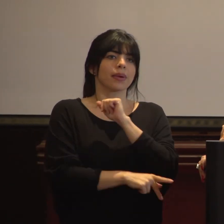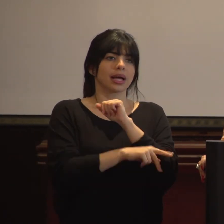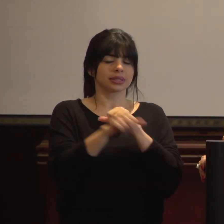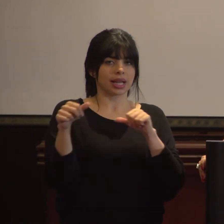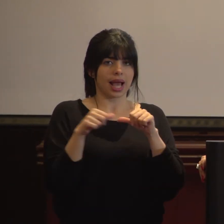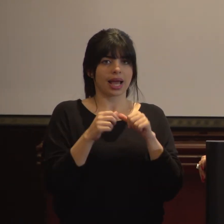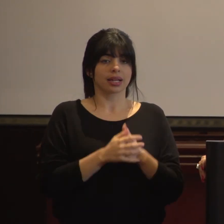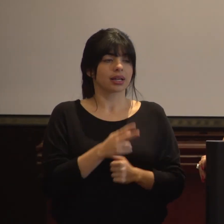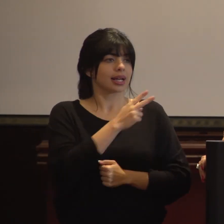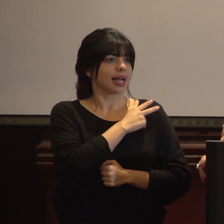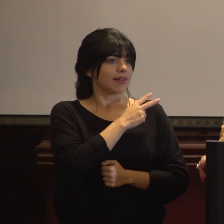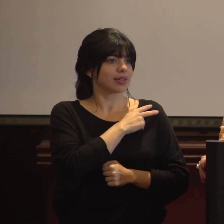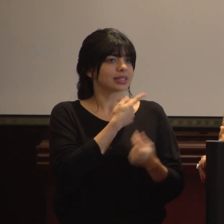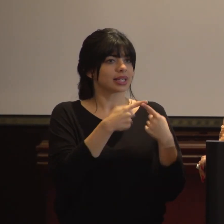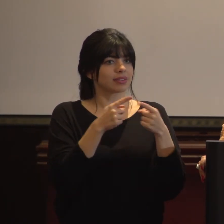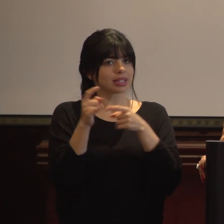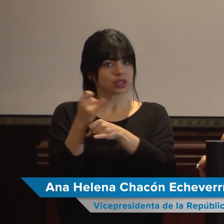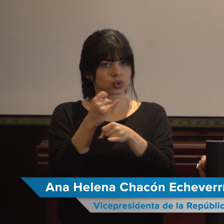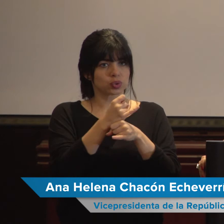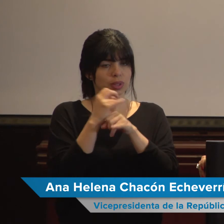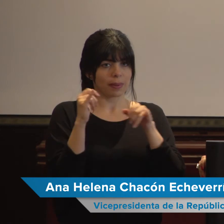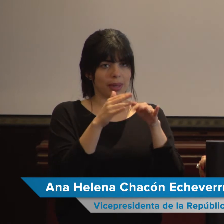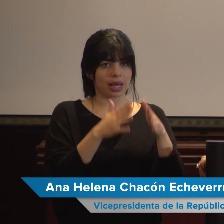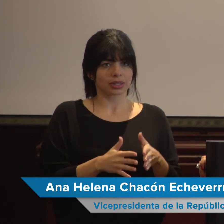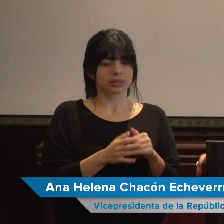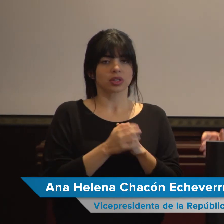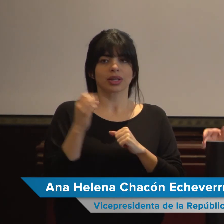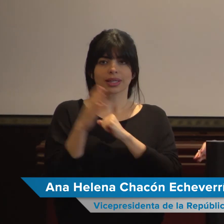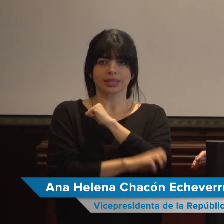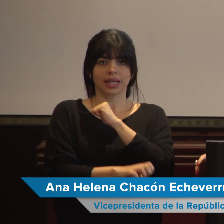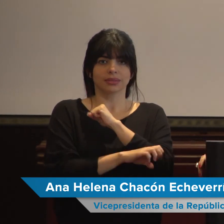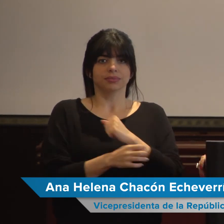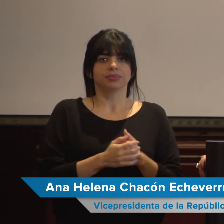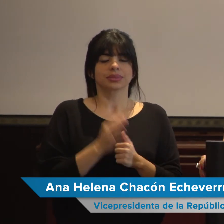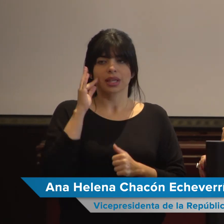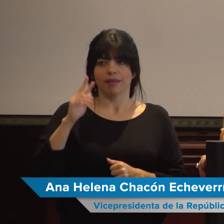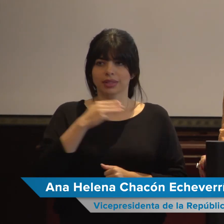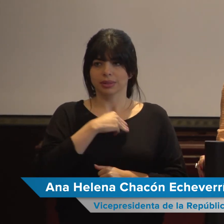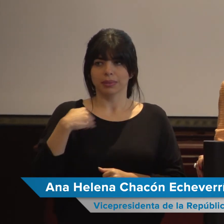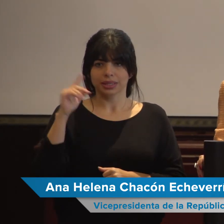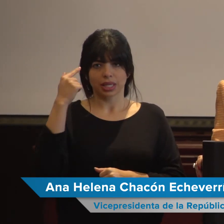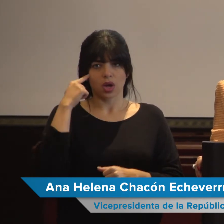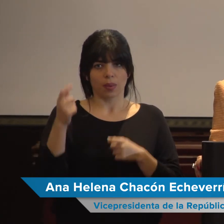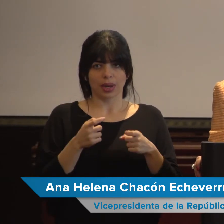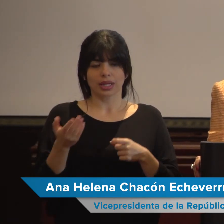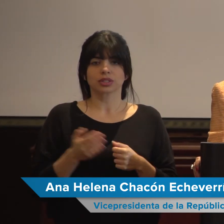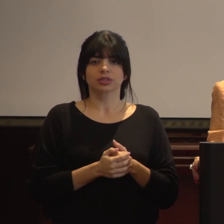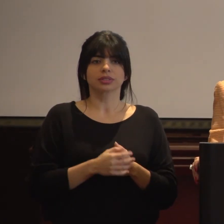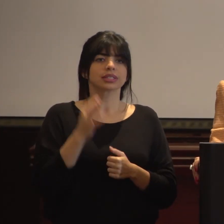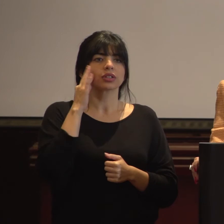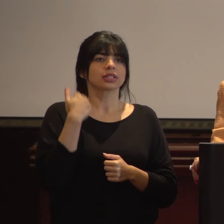región jefes de instituciones de migración y extranjería señora viceministra de gobernación